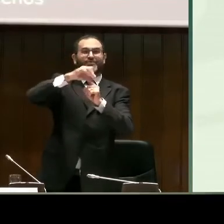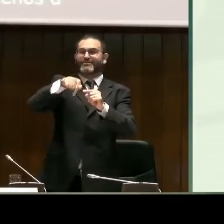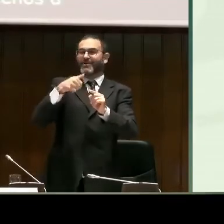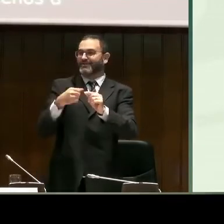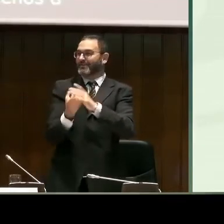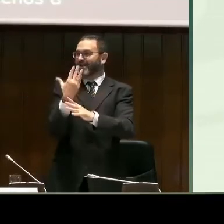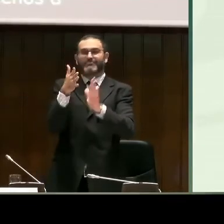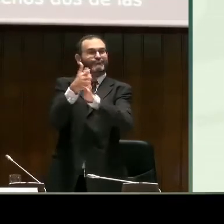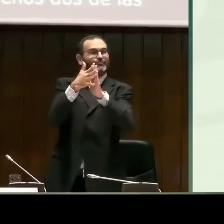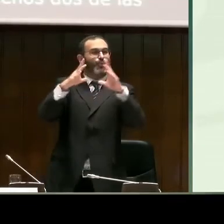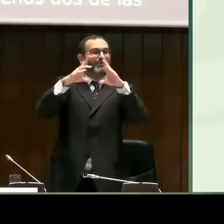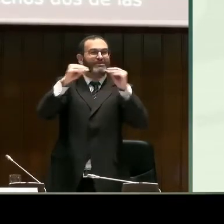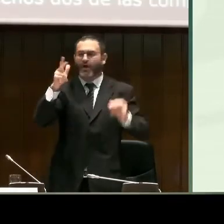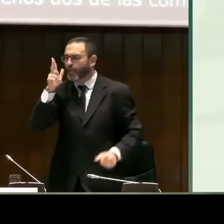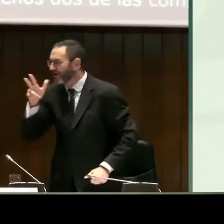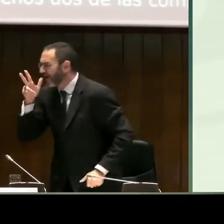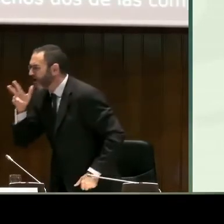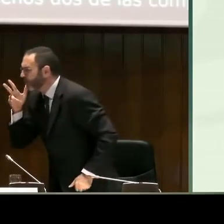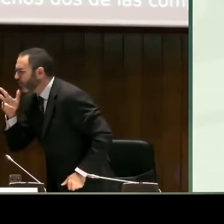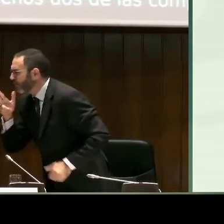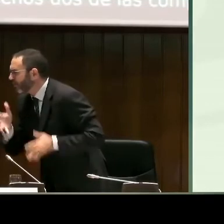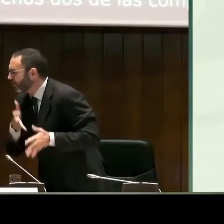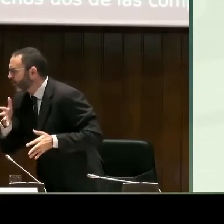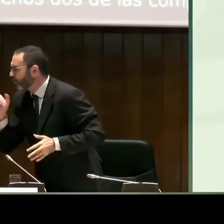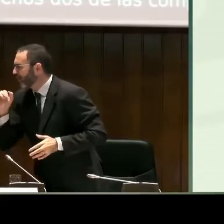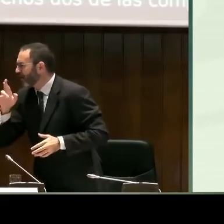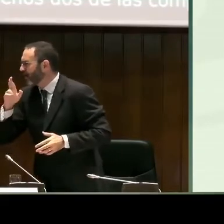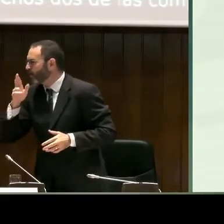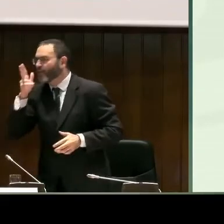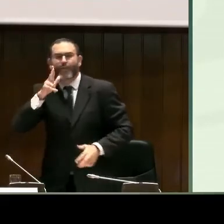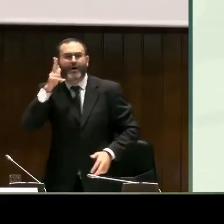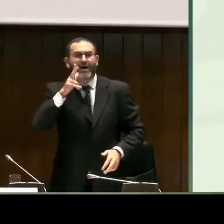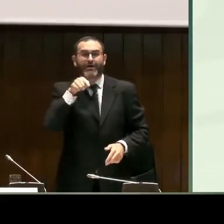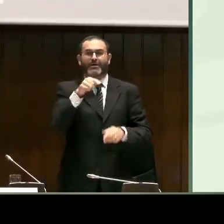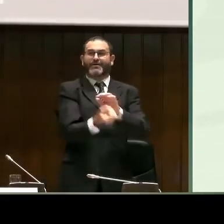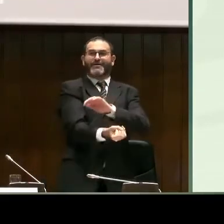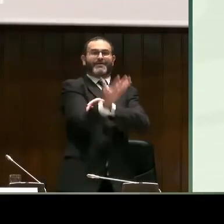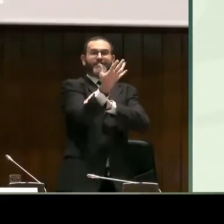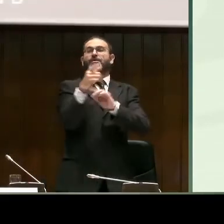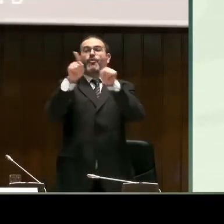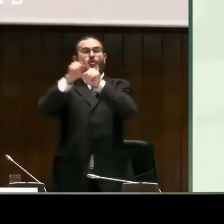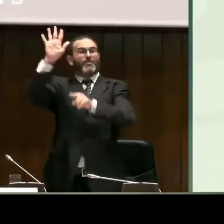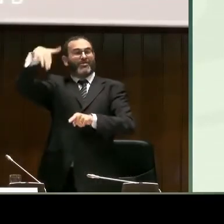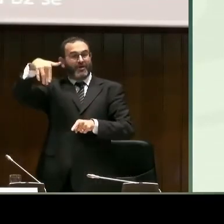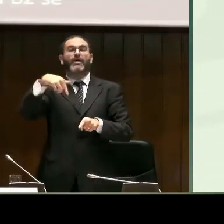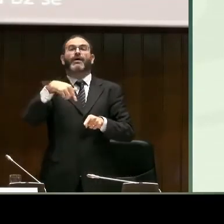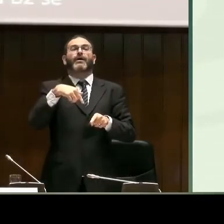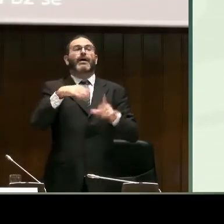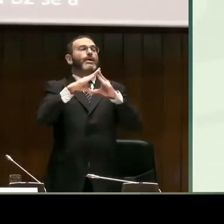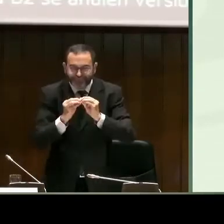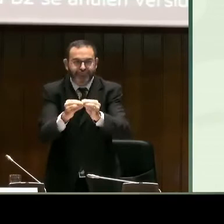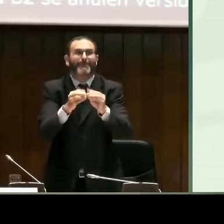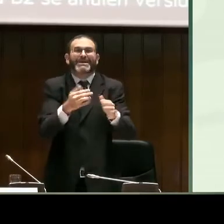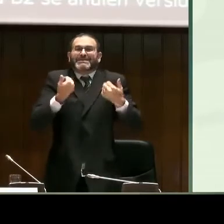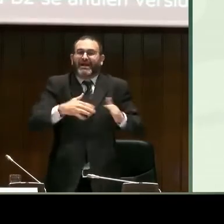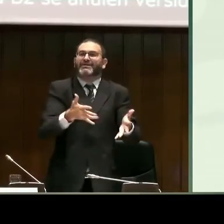En Madrid se ha creado por primera vez el grado universitario en la Universidad Rey Juan Carlos,